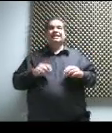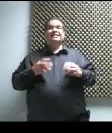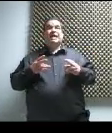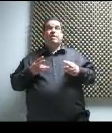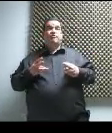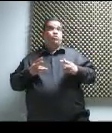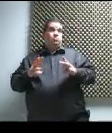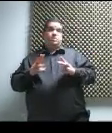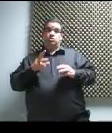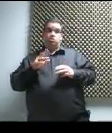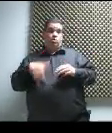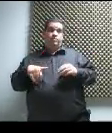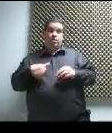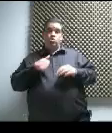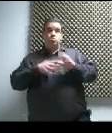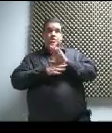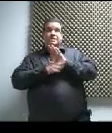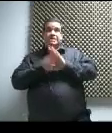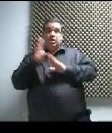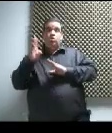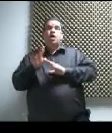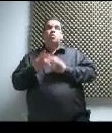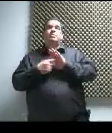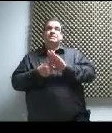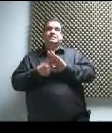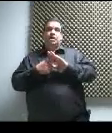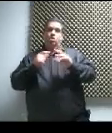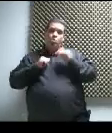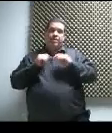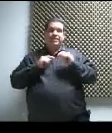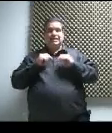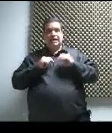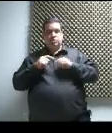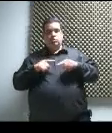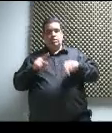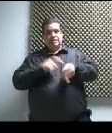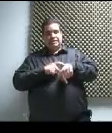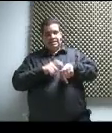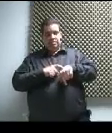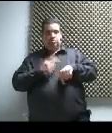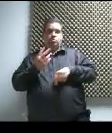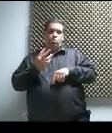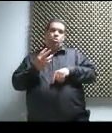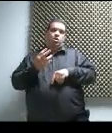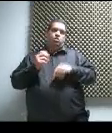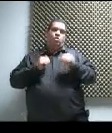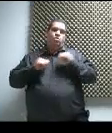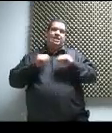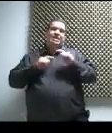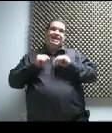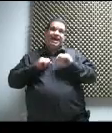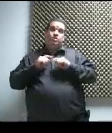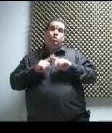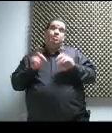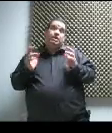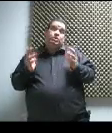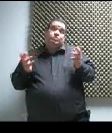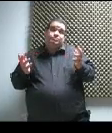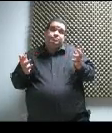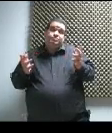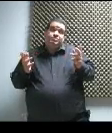sentido, no hemos avanzado. Hemos presentado obras de teatro, ahora mismo, durante este tiempo, tenemos 4 obras de teatro. Pero las cuales,